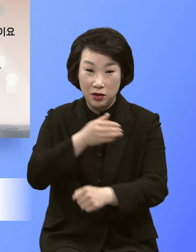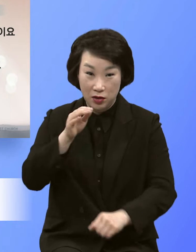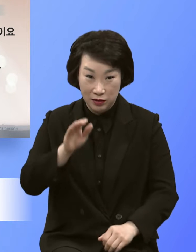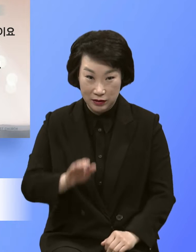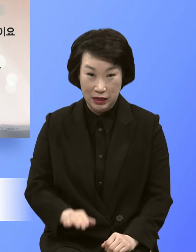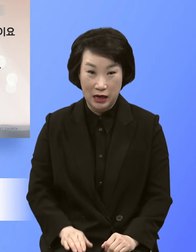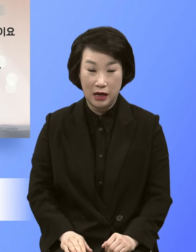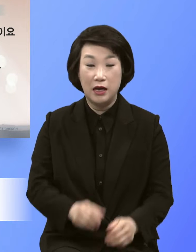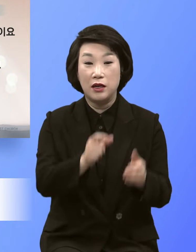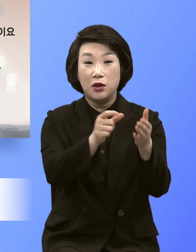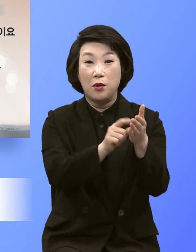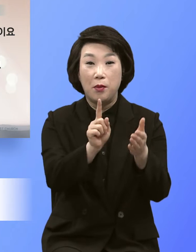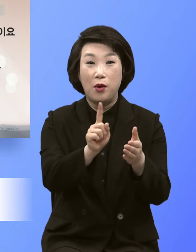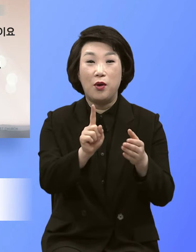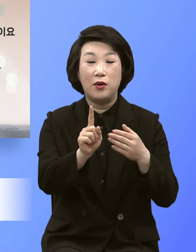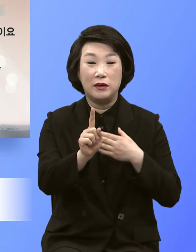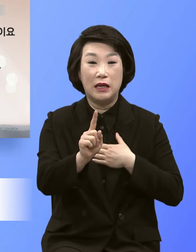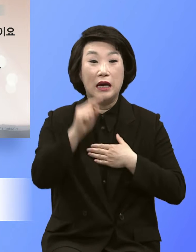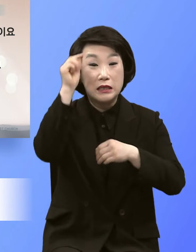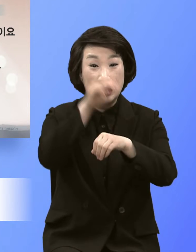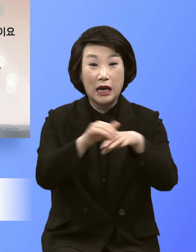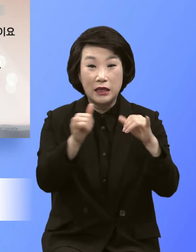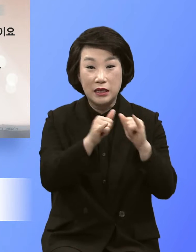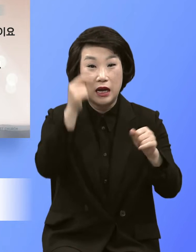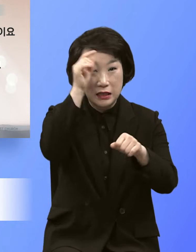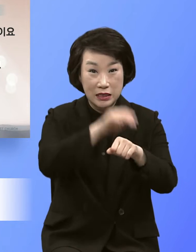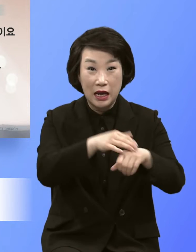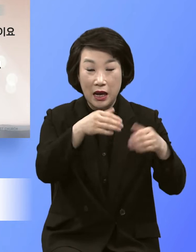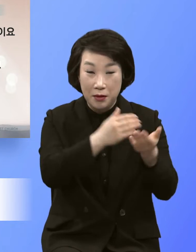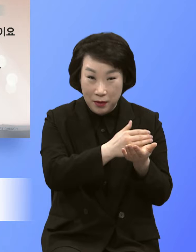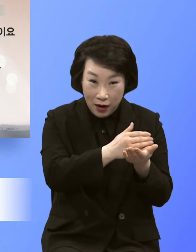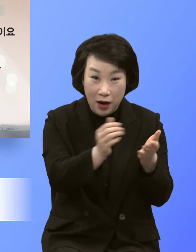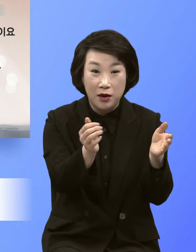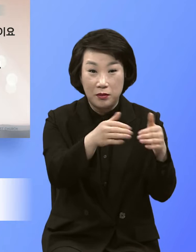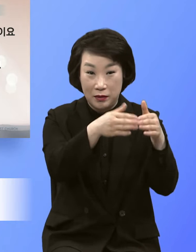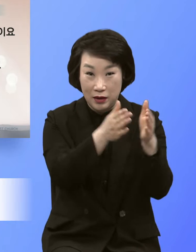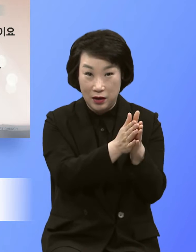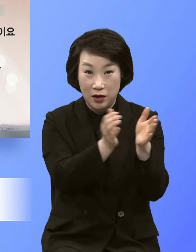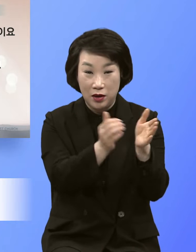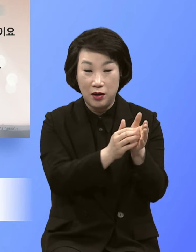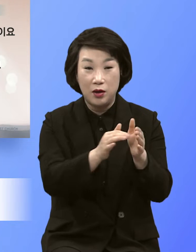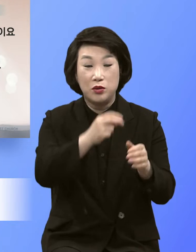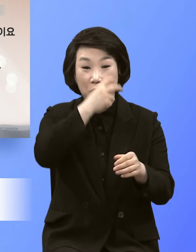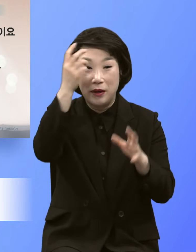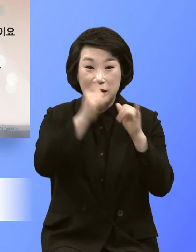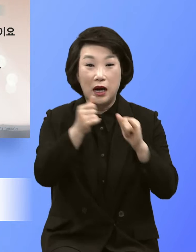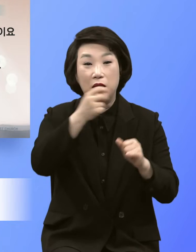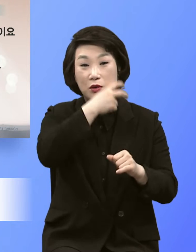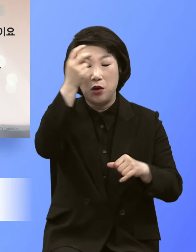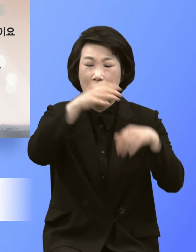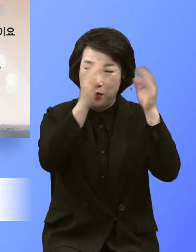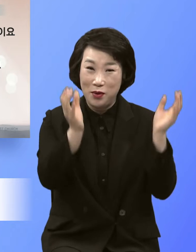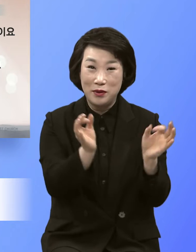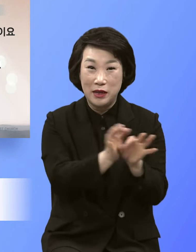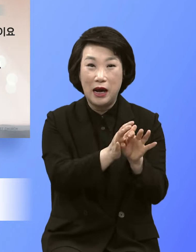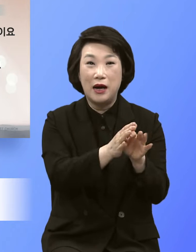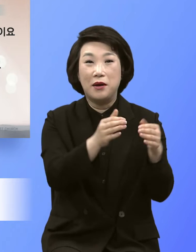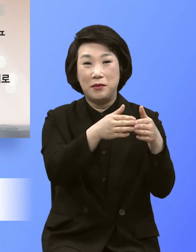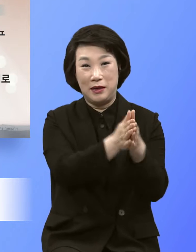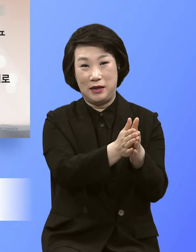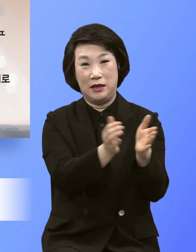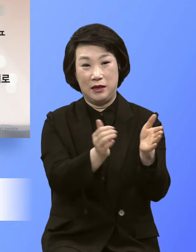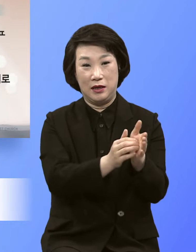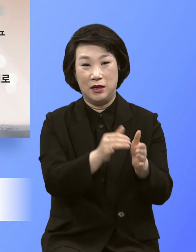하나님의 능력이라. 기록된 바 내가 지혜 있는 자들의 지혜를 멸하고 총명한 자들의 총명을